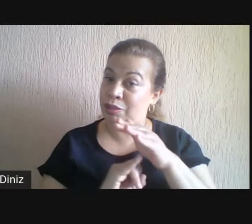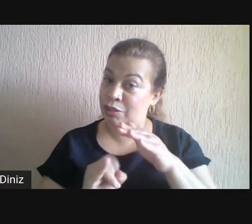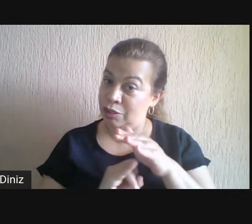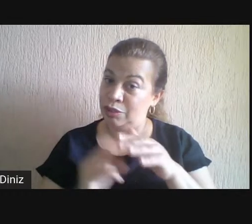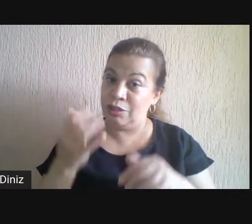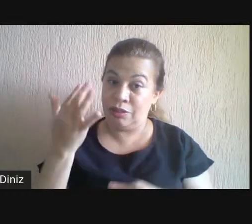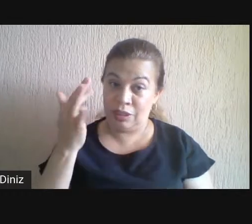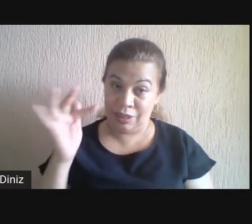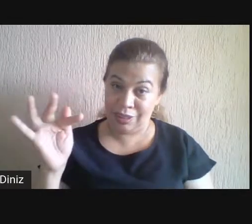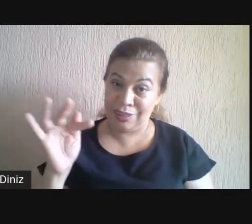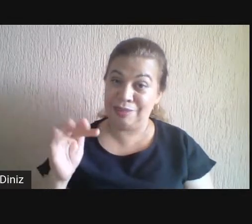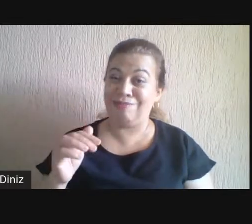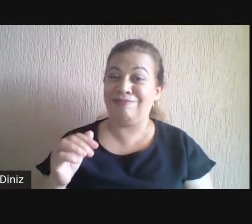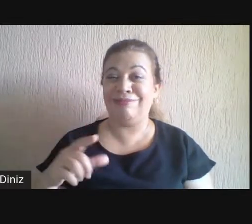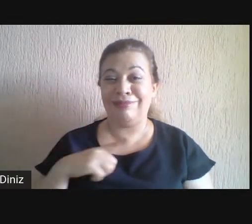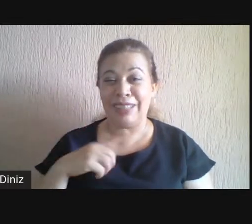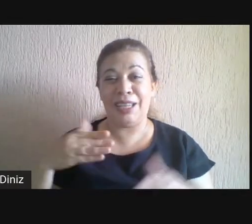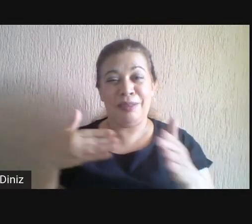que é